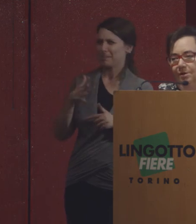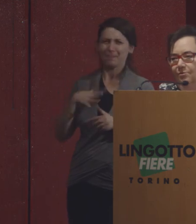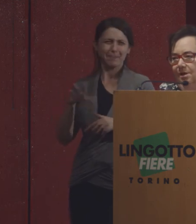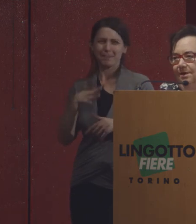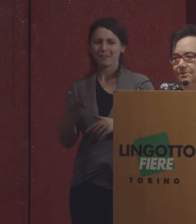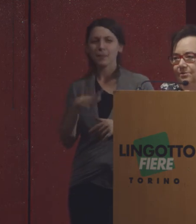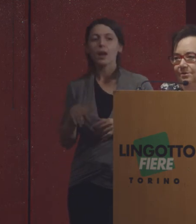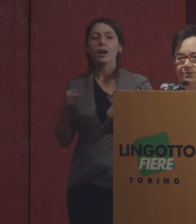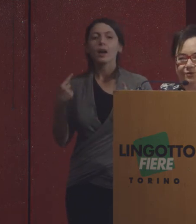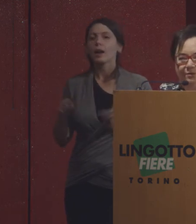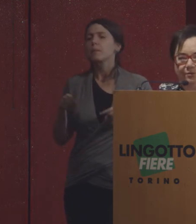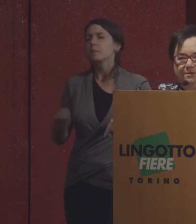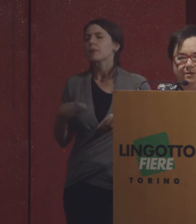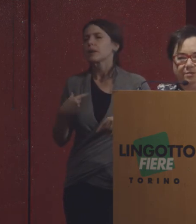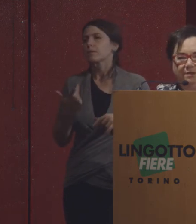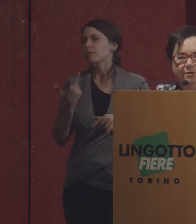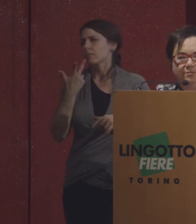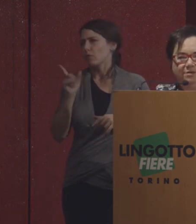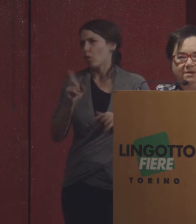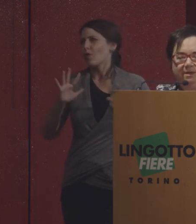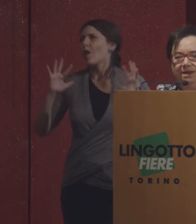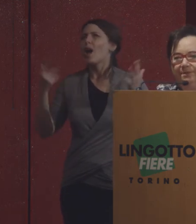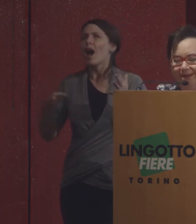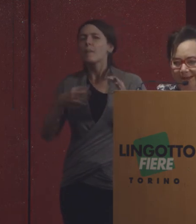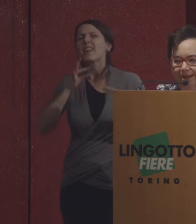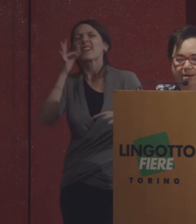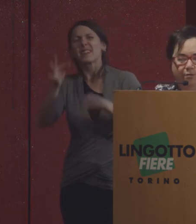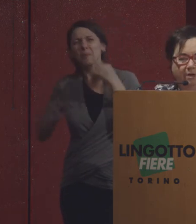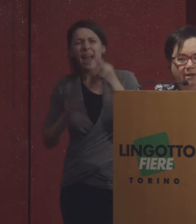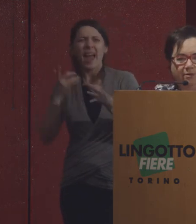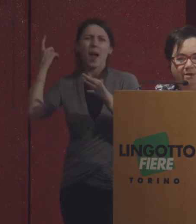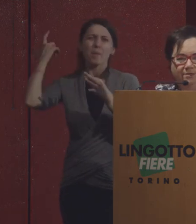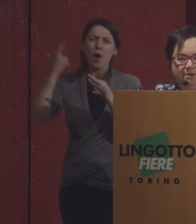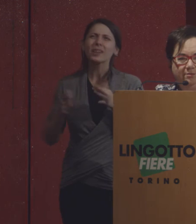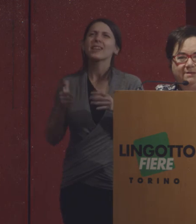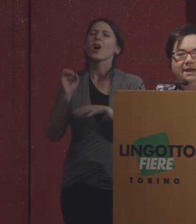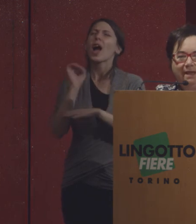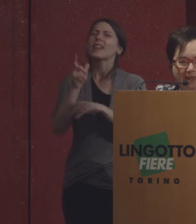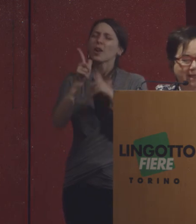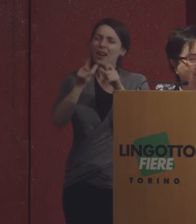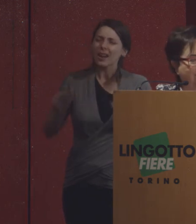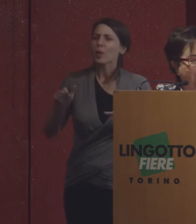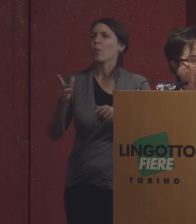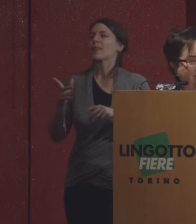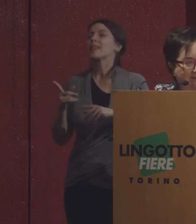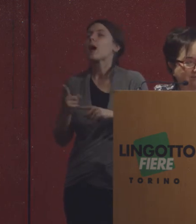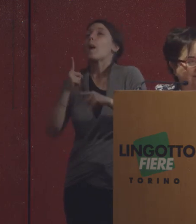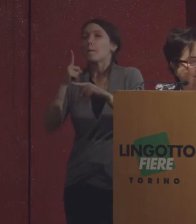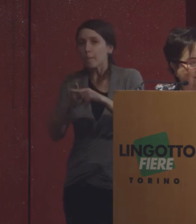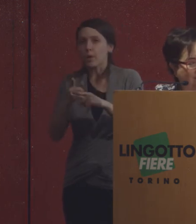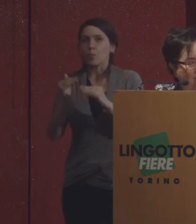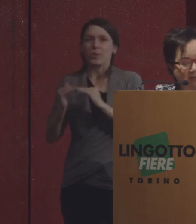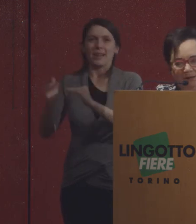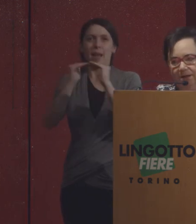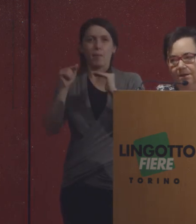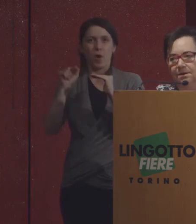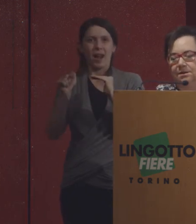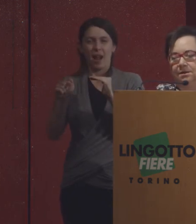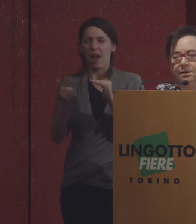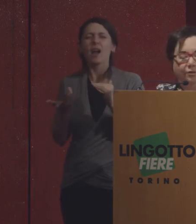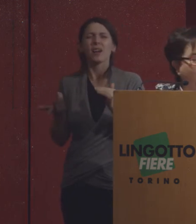E non è qua il caso, non è certo questo l'ambiente in cui bisogna spiegare perché una educazione linguistica è e deve essere